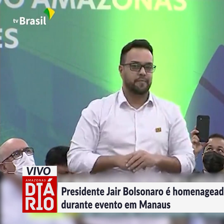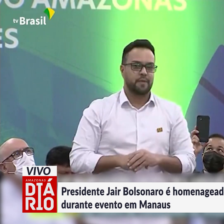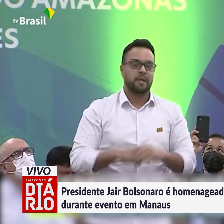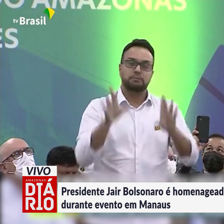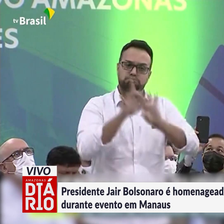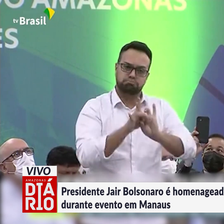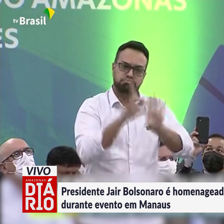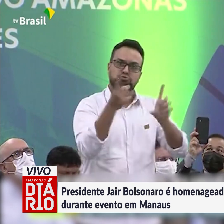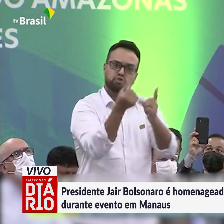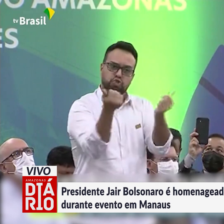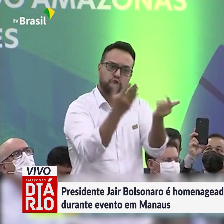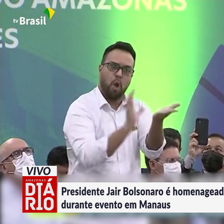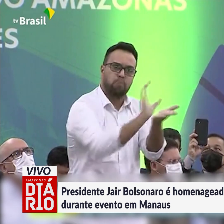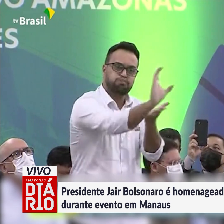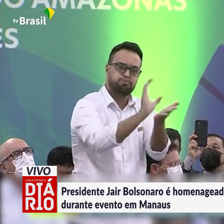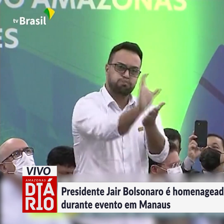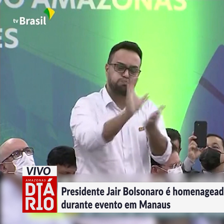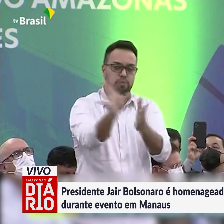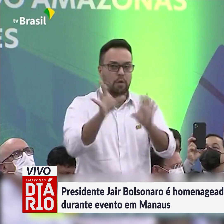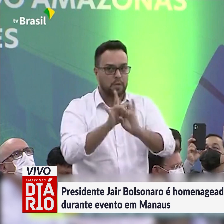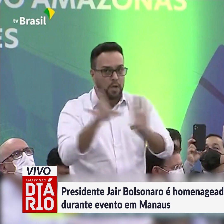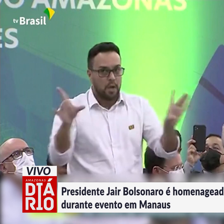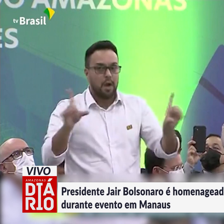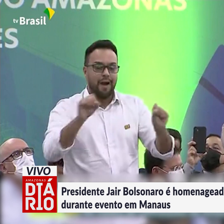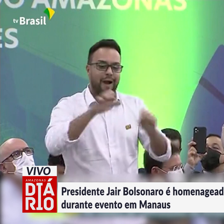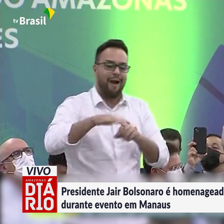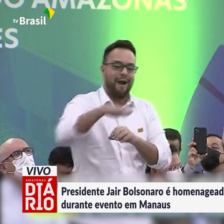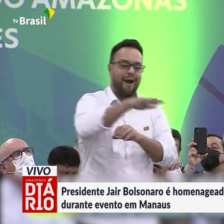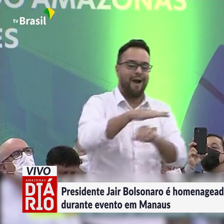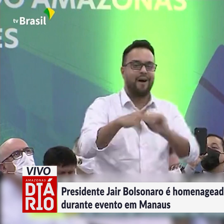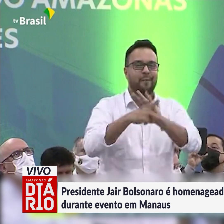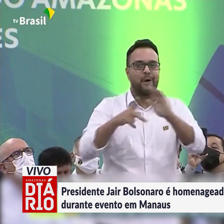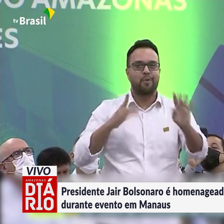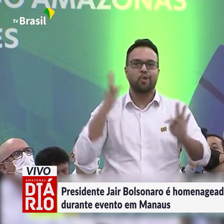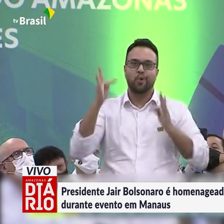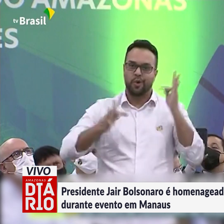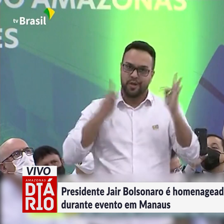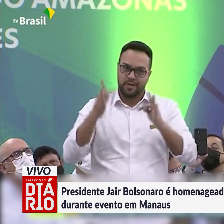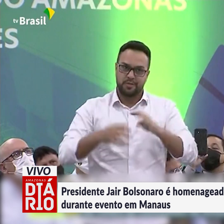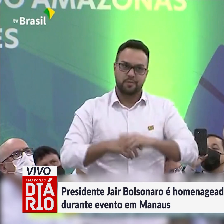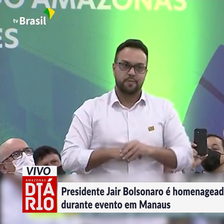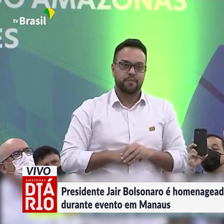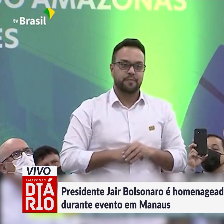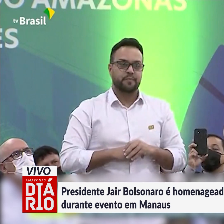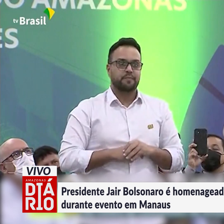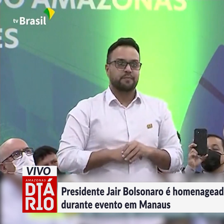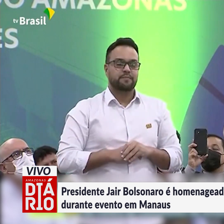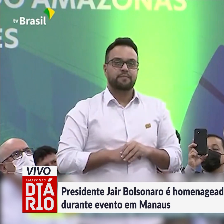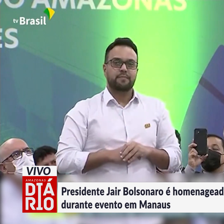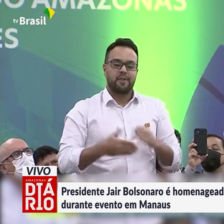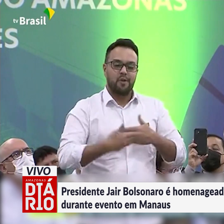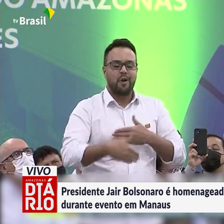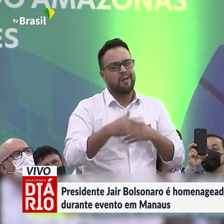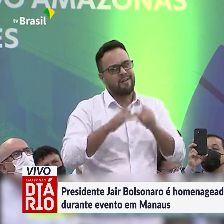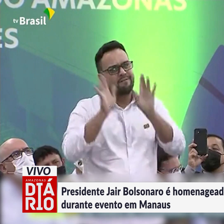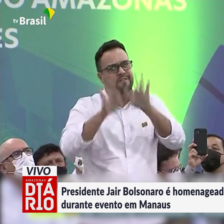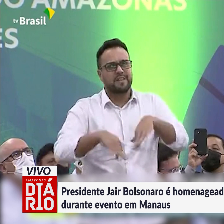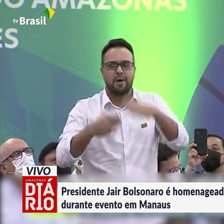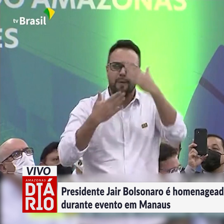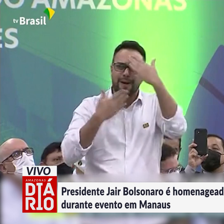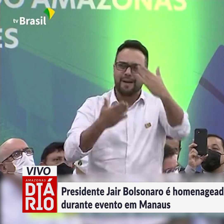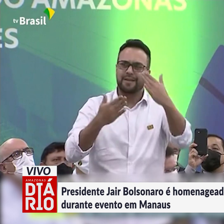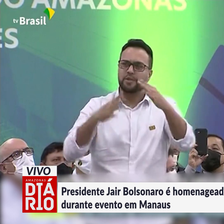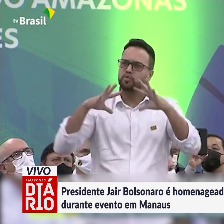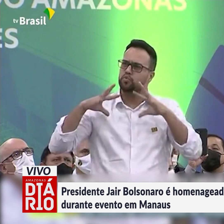disponibilizando recursos para a área de turismo. Indo para o encerramento, eu agradeço a todos